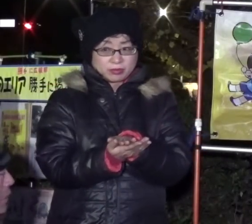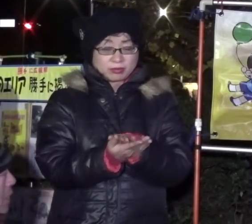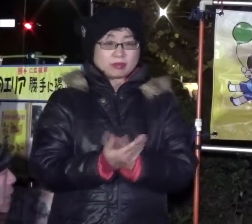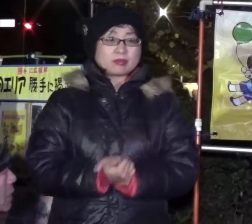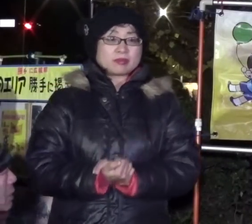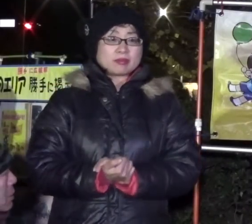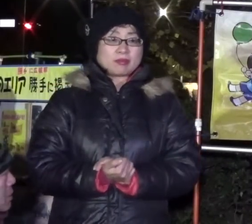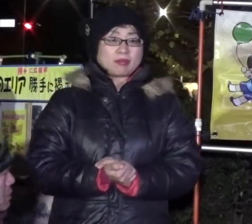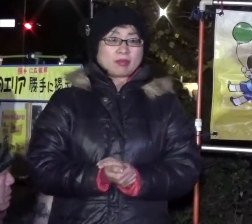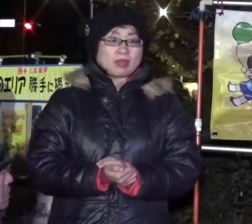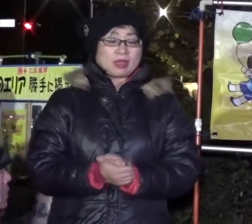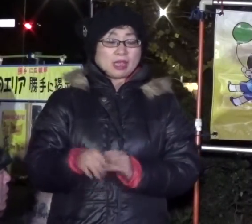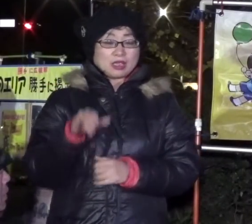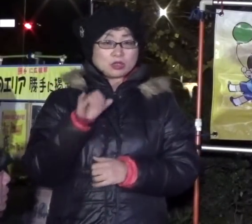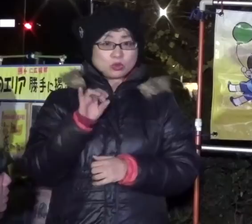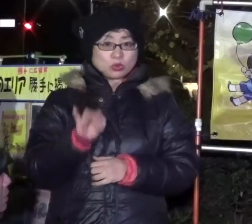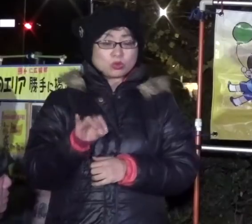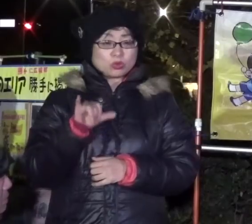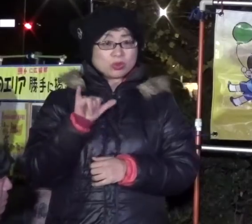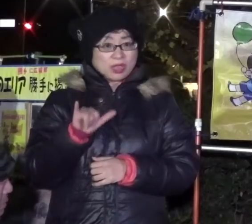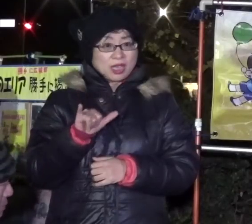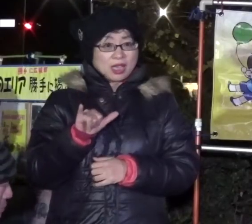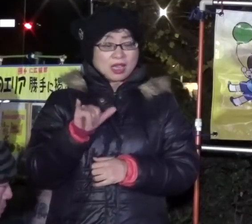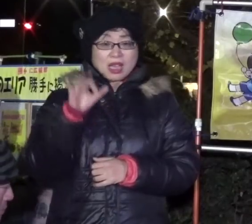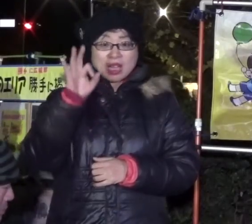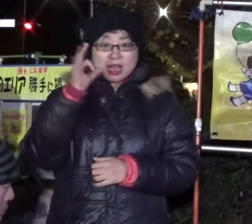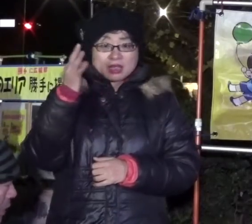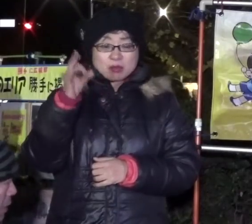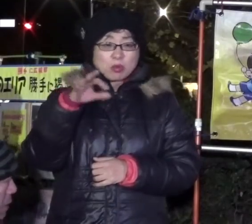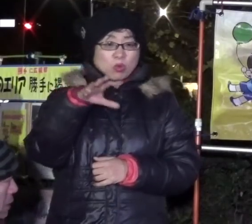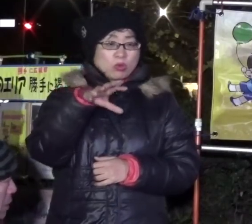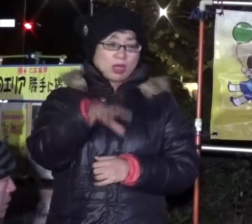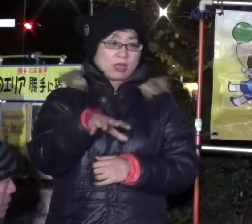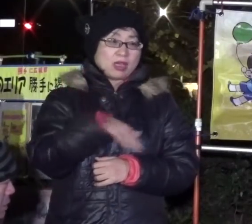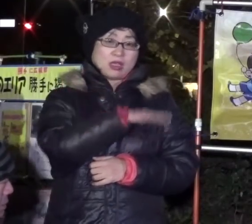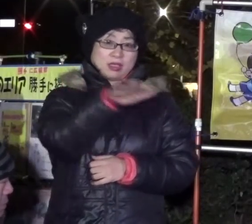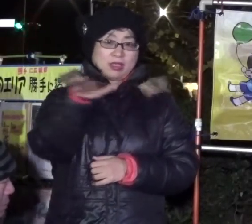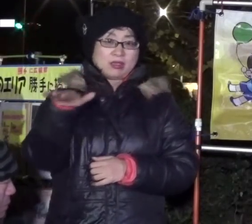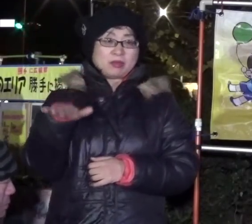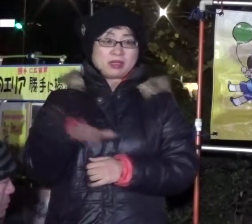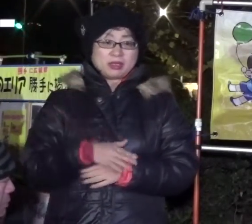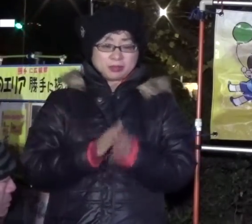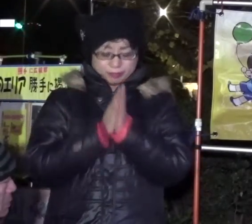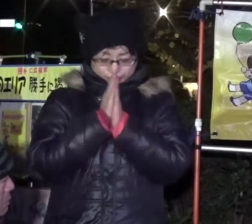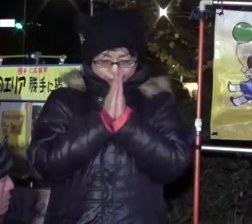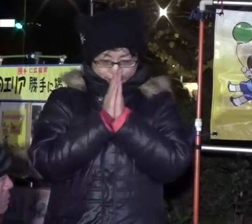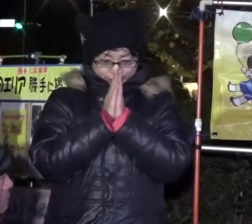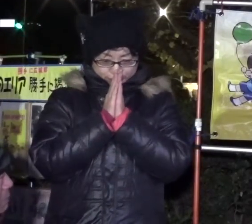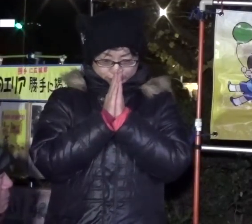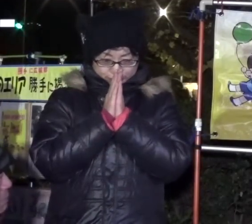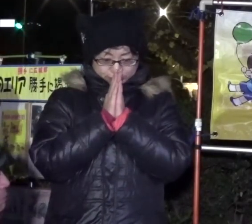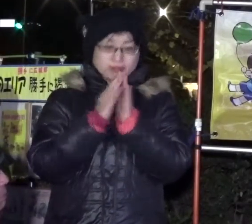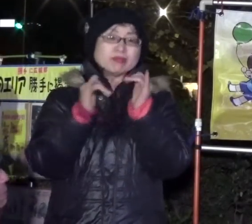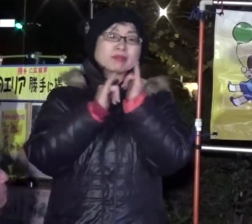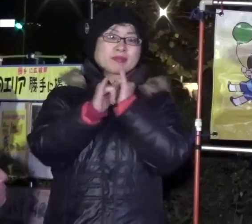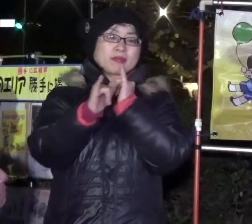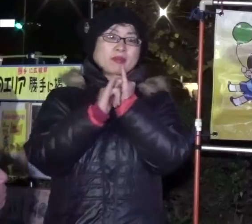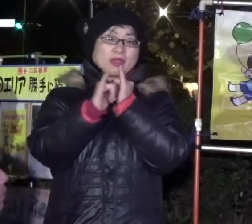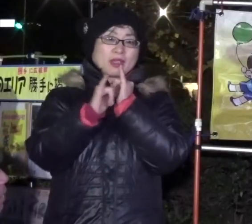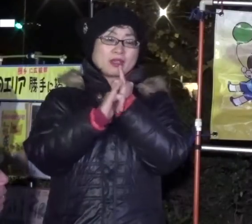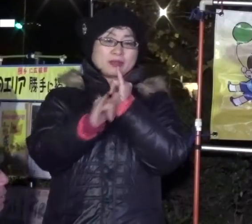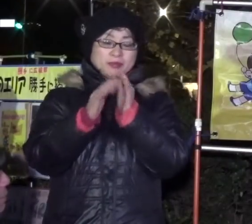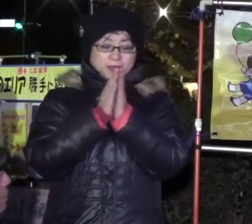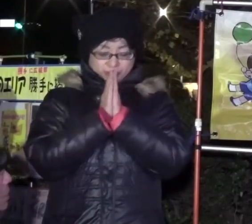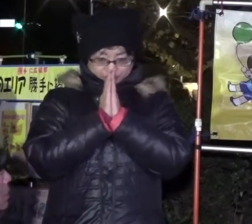お通夜の時にちょうど金曜日の希望のエリアで皆さんが忍んでくれた松平さんがスターダストを演奏してく